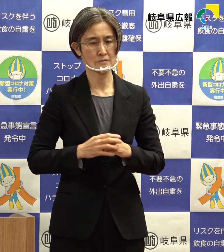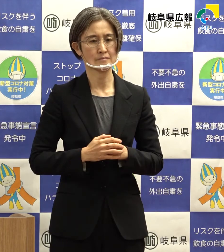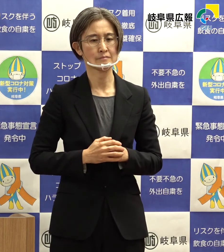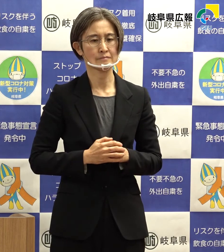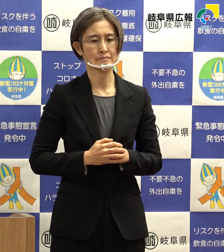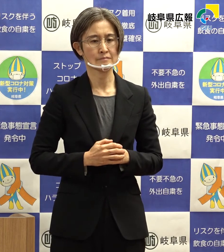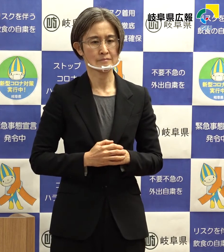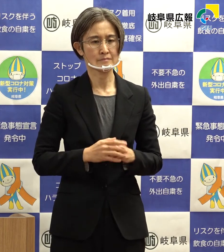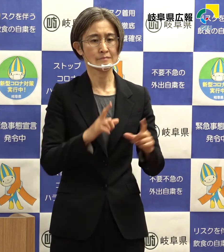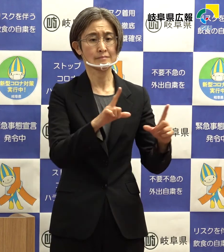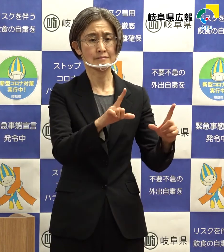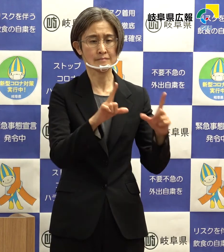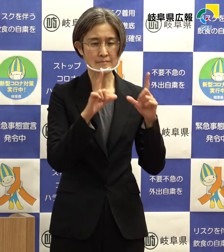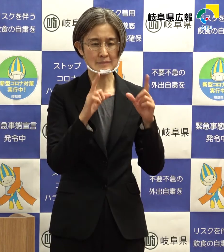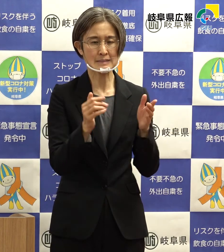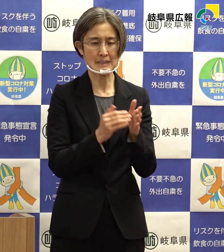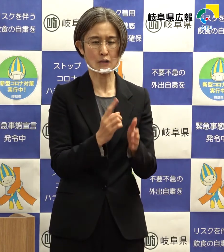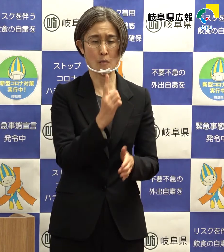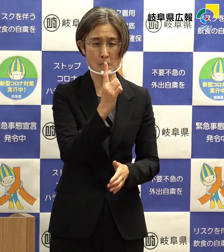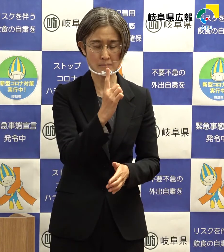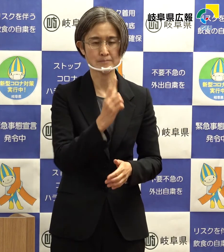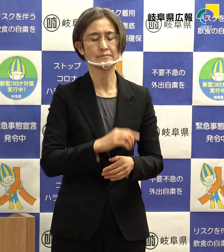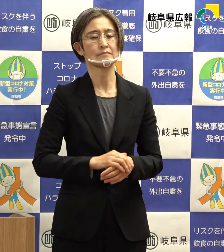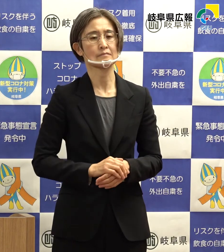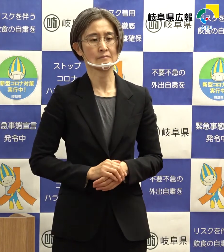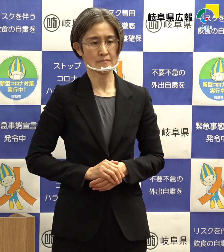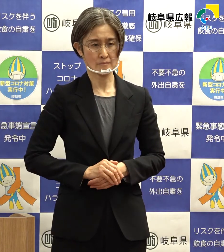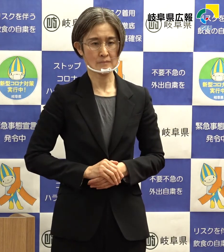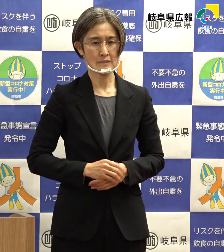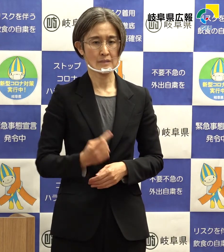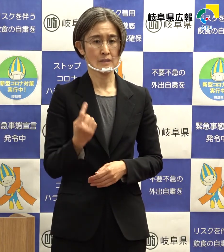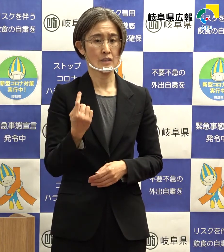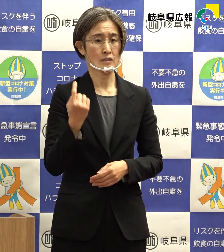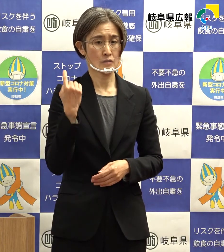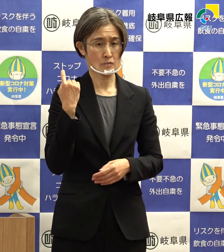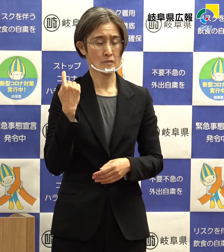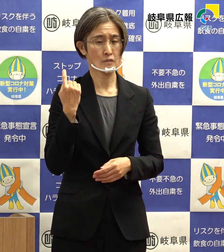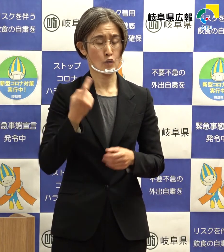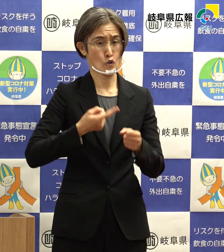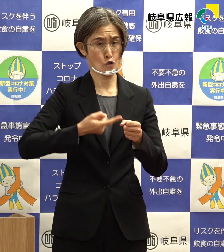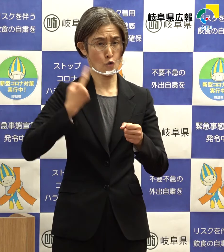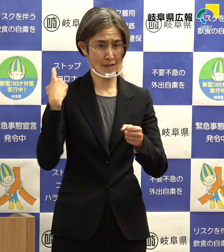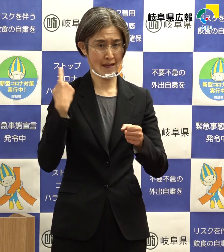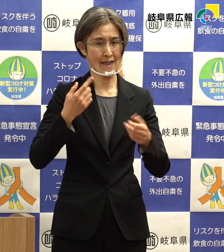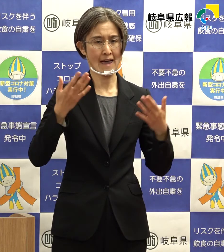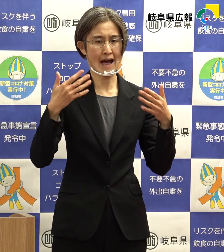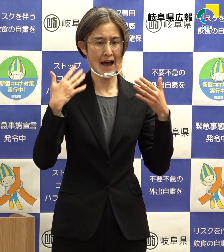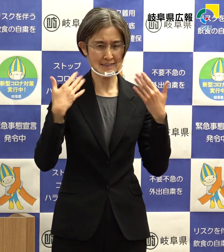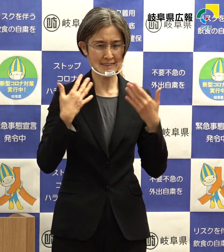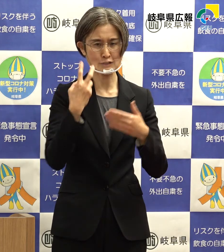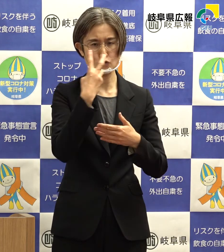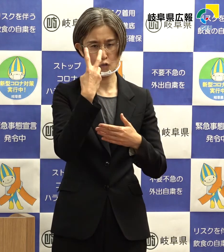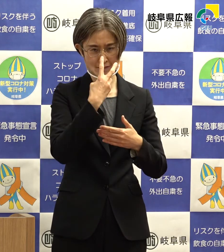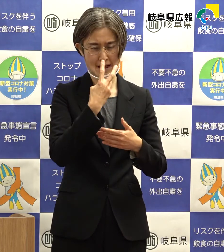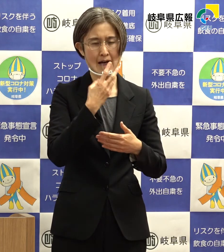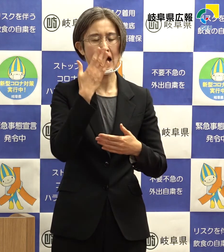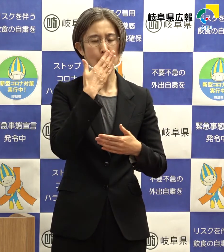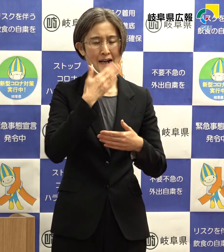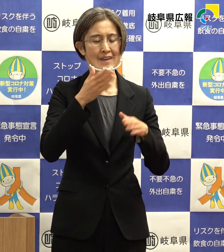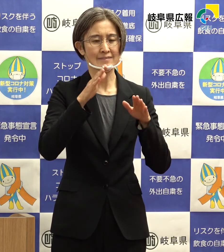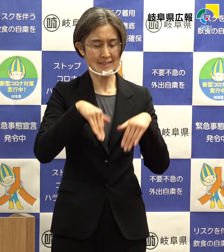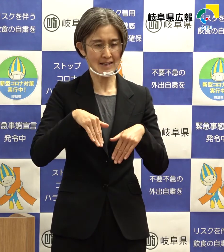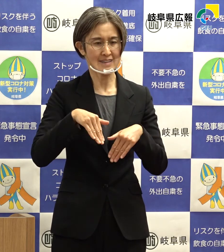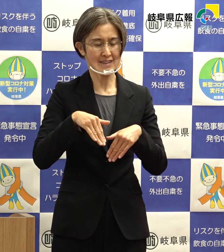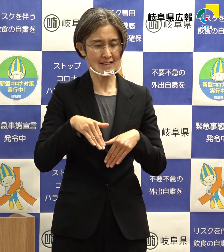後に今おっしゃられたみたいに、秋ですね、9月から10月にかけて行われた調査が甘かったという見解ですけ